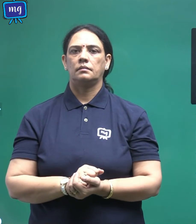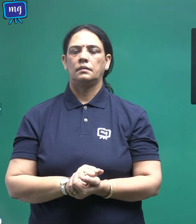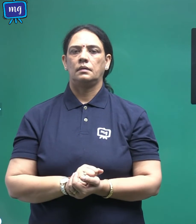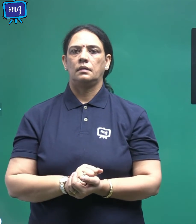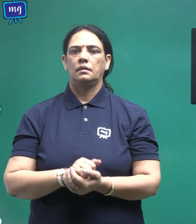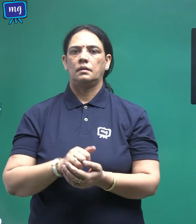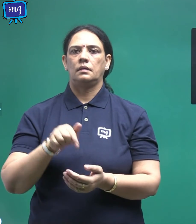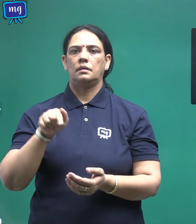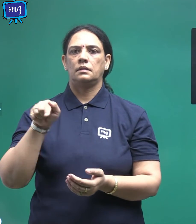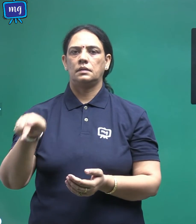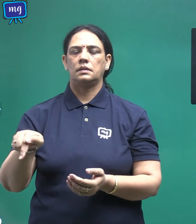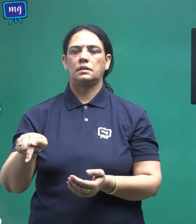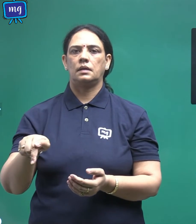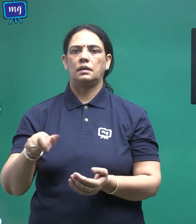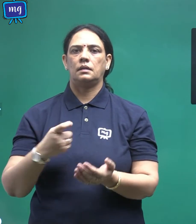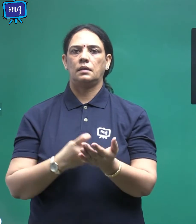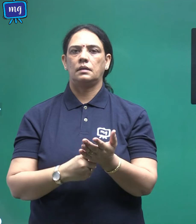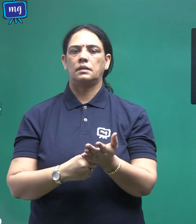जिसकी त्रिज्या